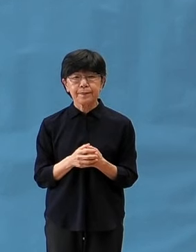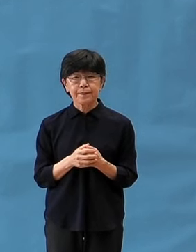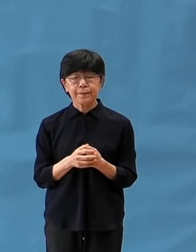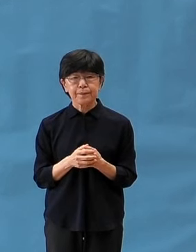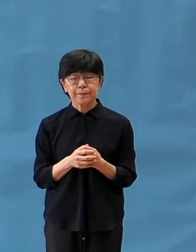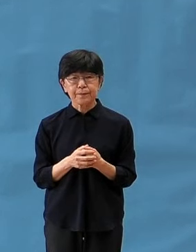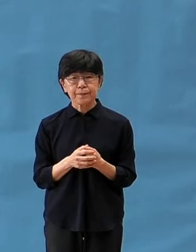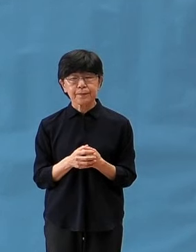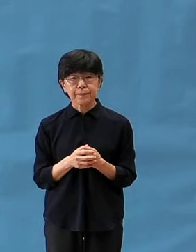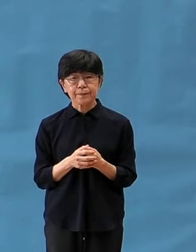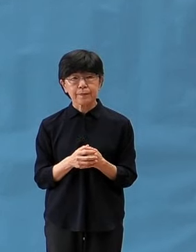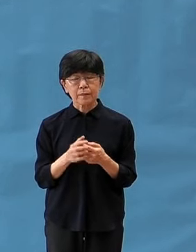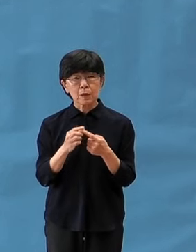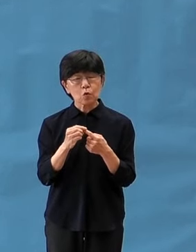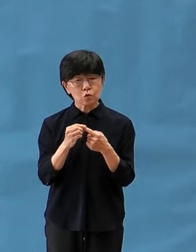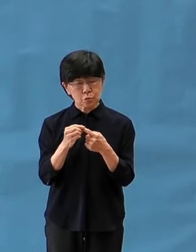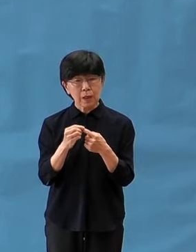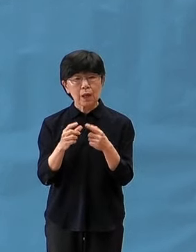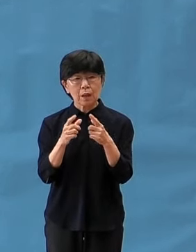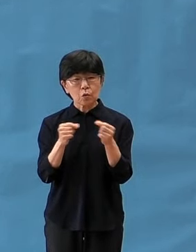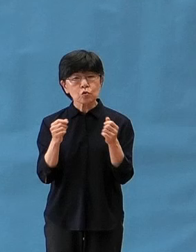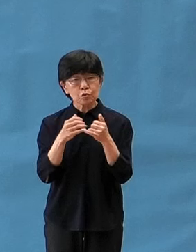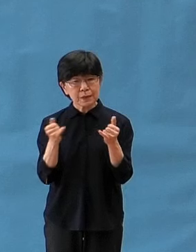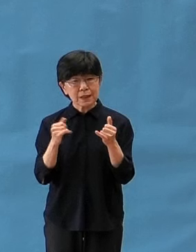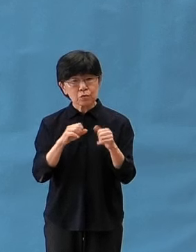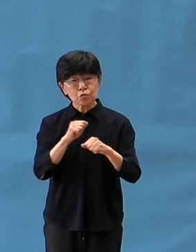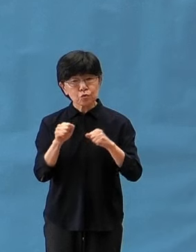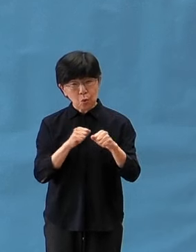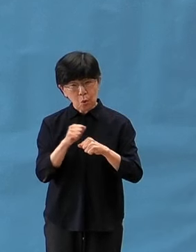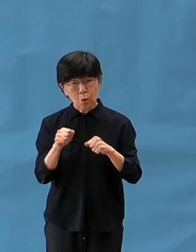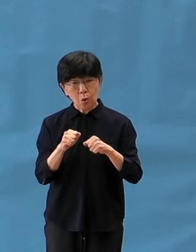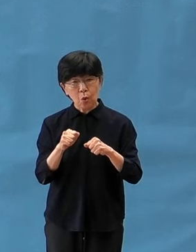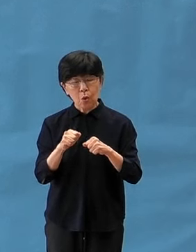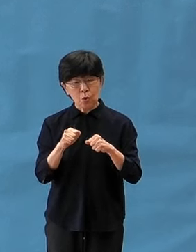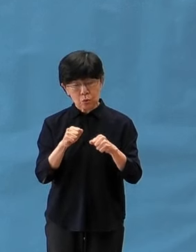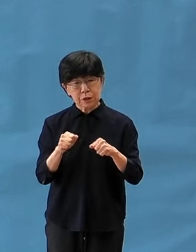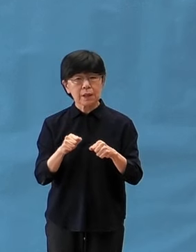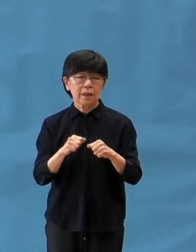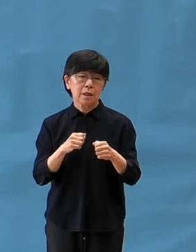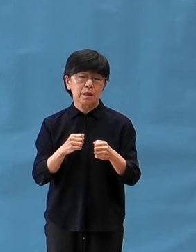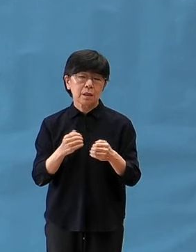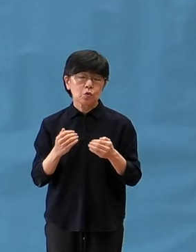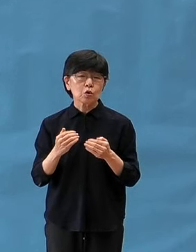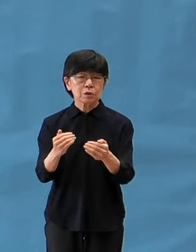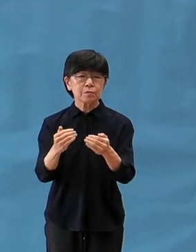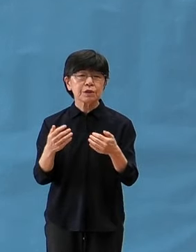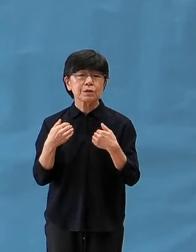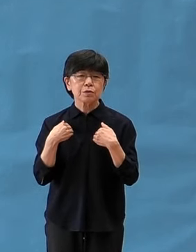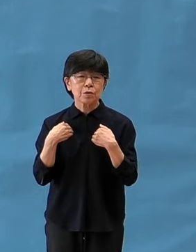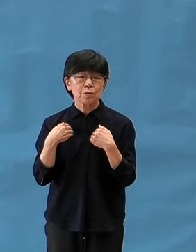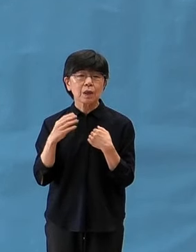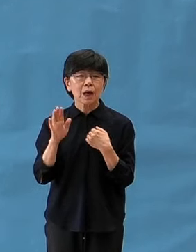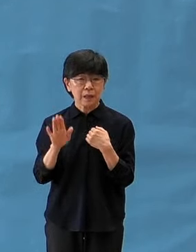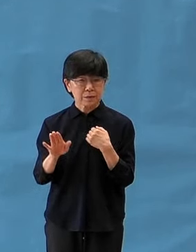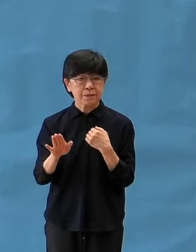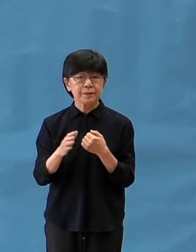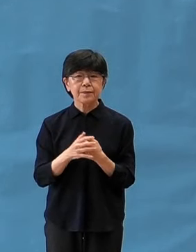一つに国民運動として取り組んでいくべきだというふうなこの